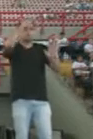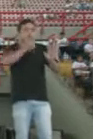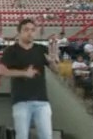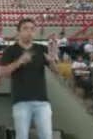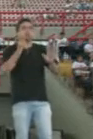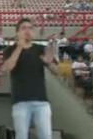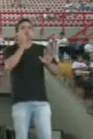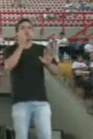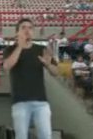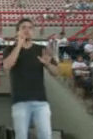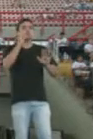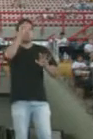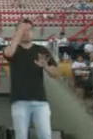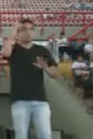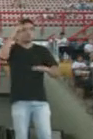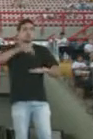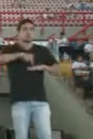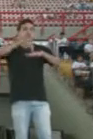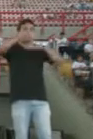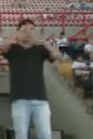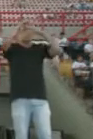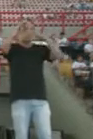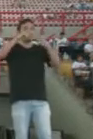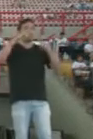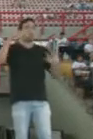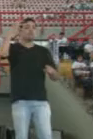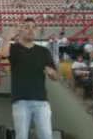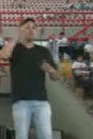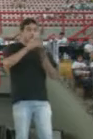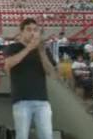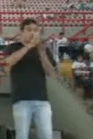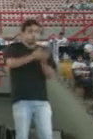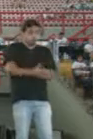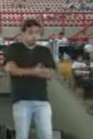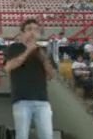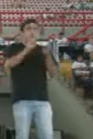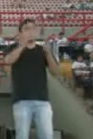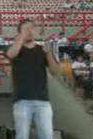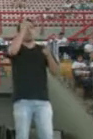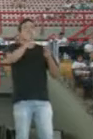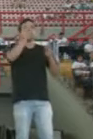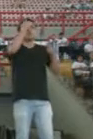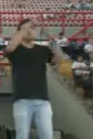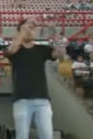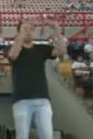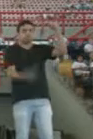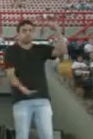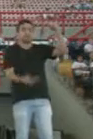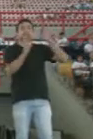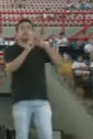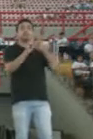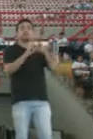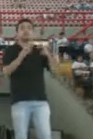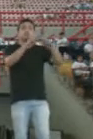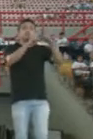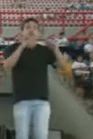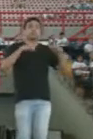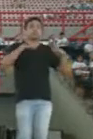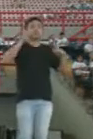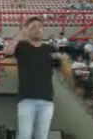vai subindo os andaimes. E quando a música começa a descer, a personagem cai lá de cima também.